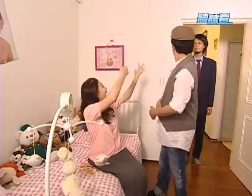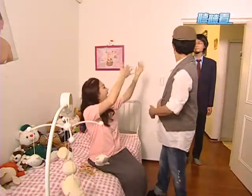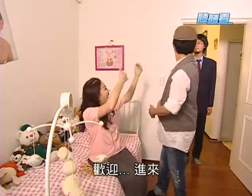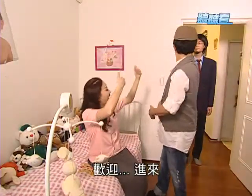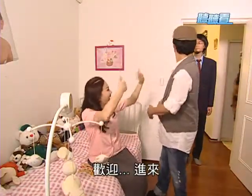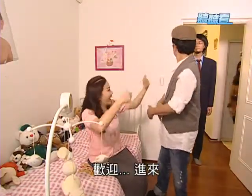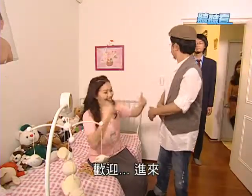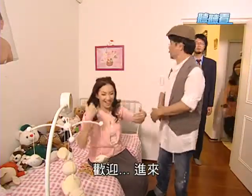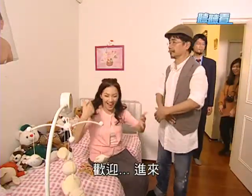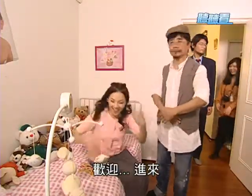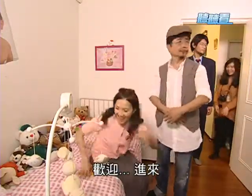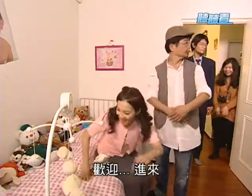欢迎进来，请进。